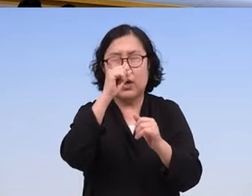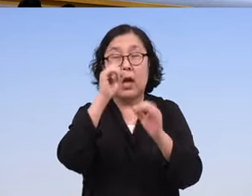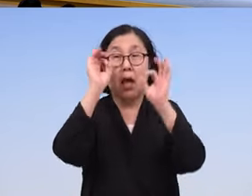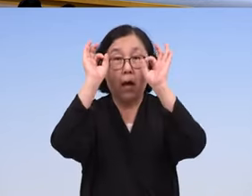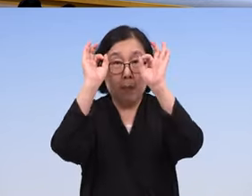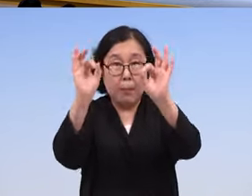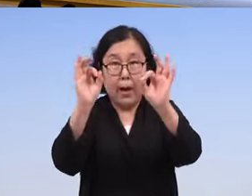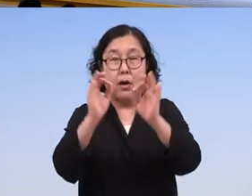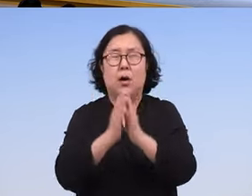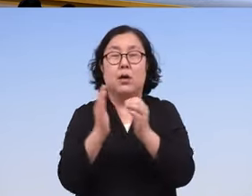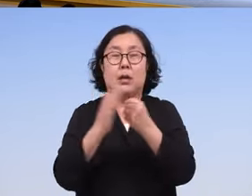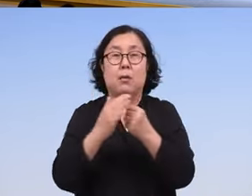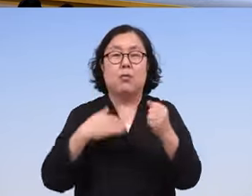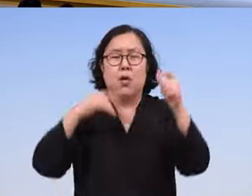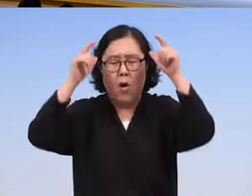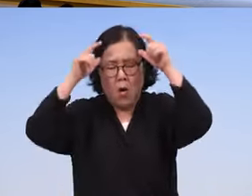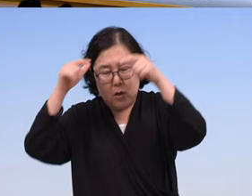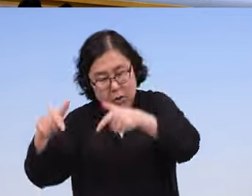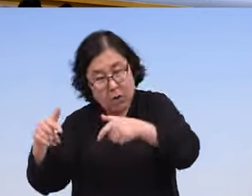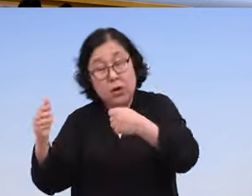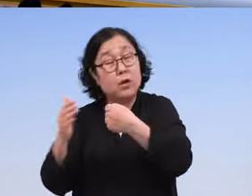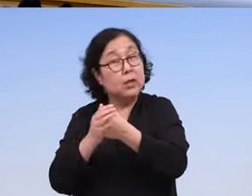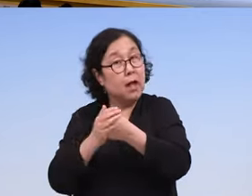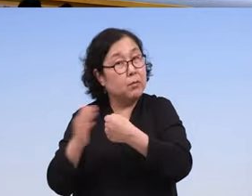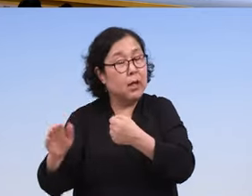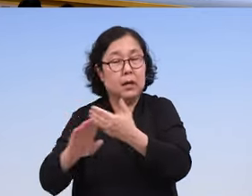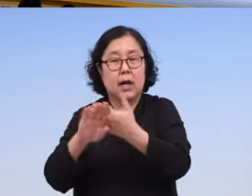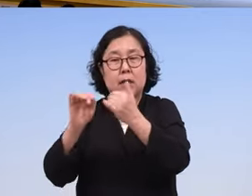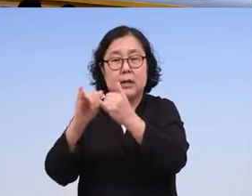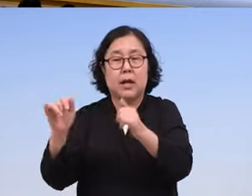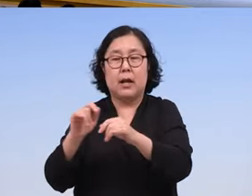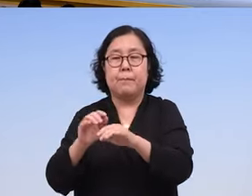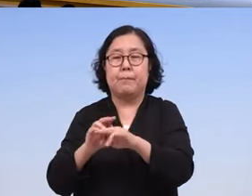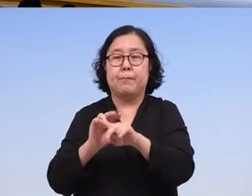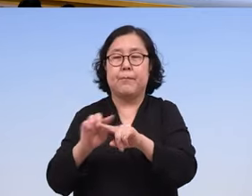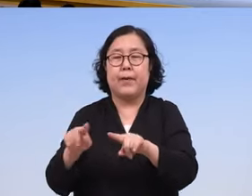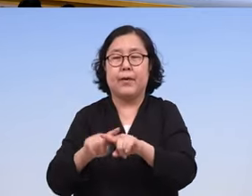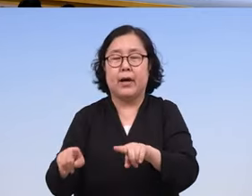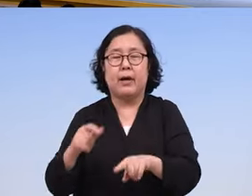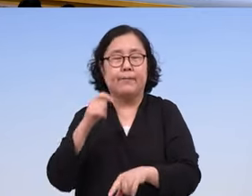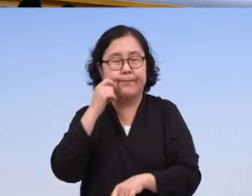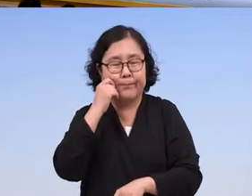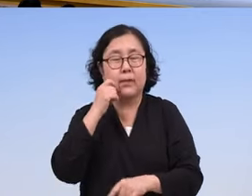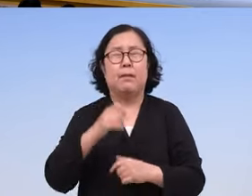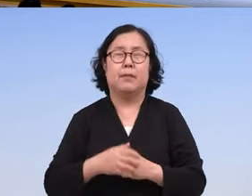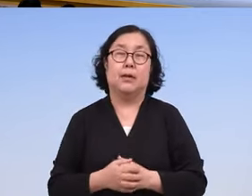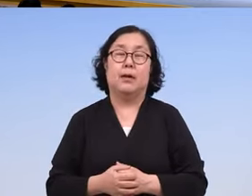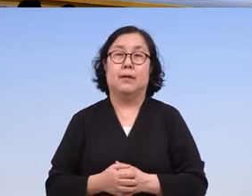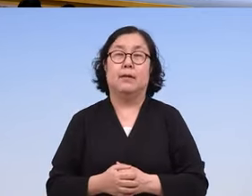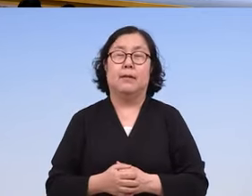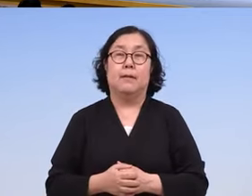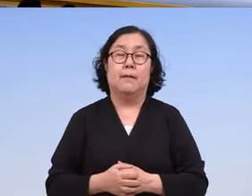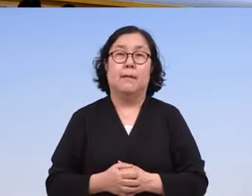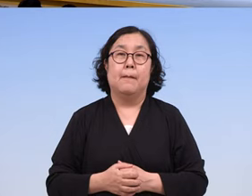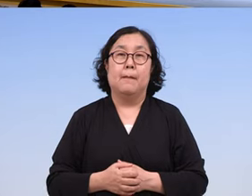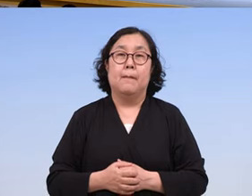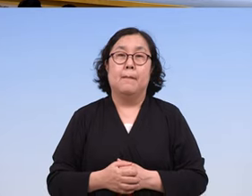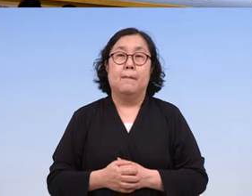이런 우둔한 우리가 어떤 기준으로 남을 함부로 비판하고 정죄하겠습니까?